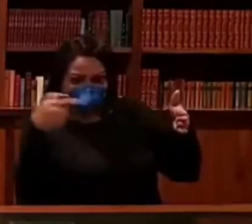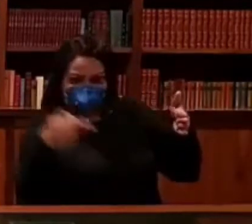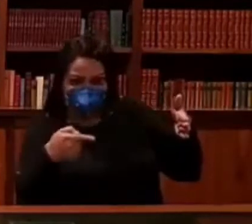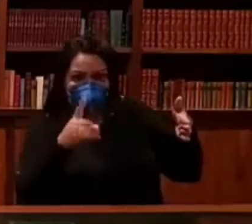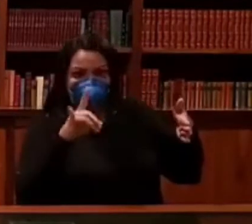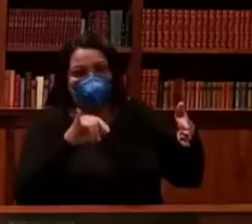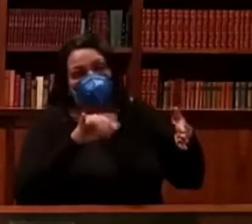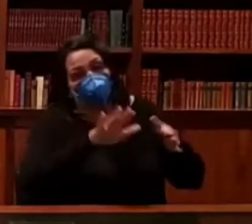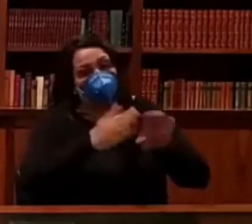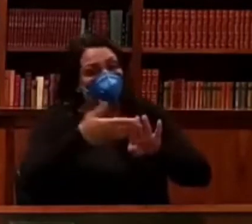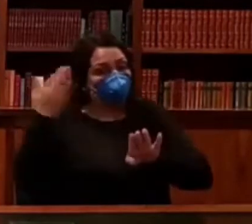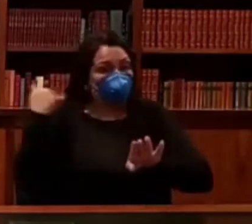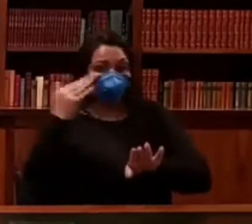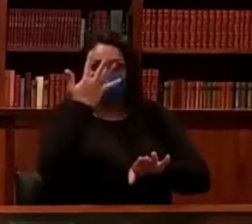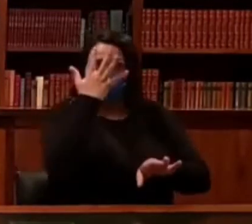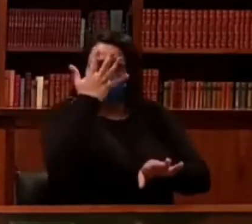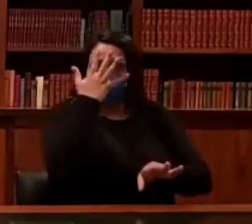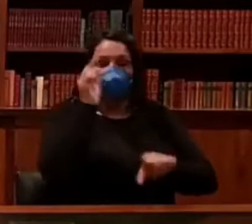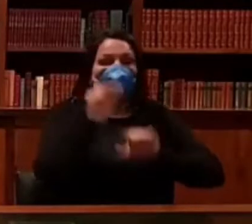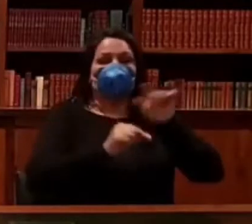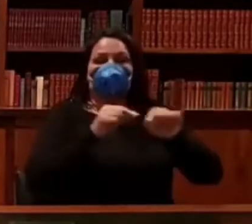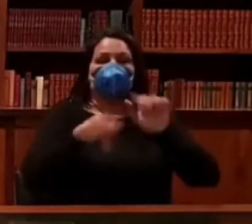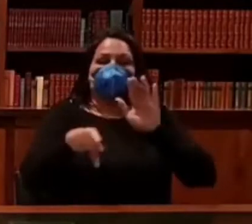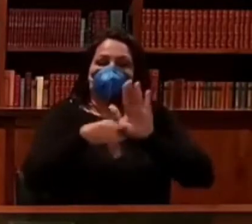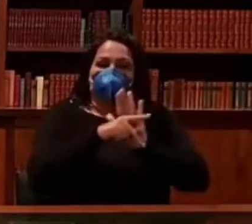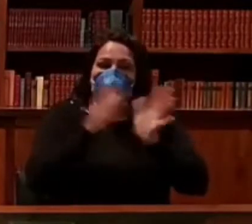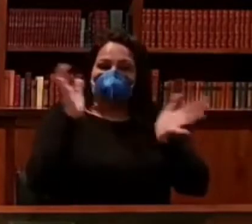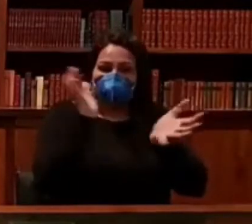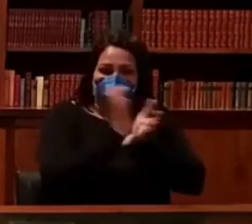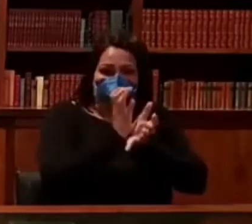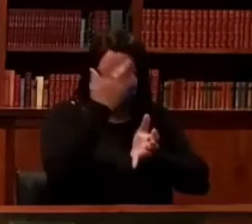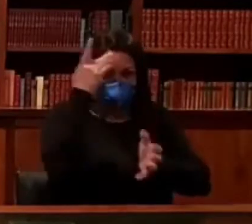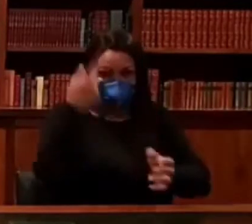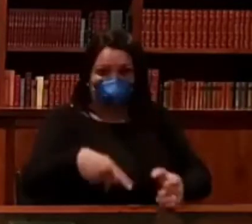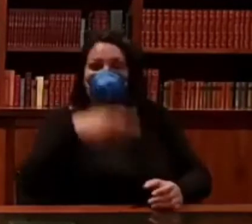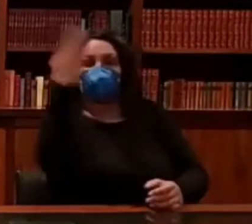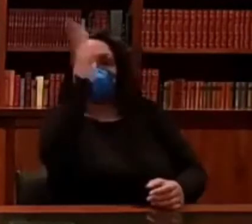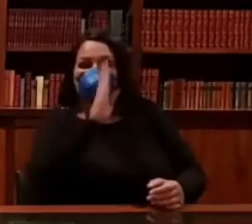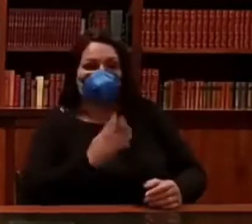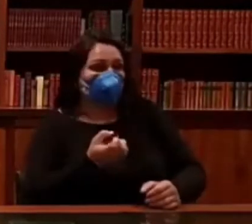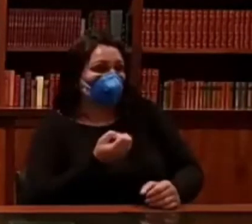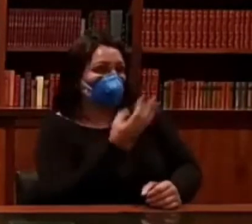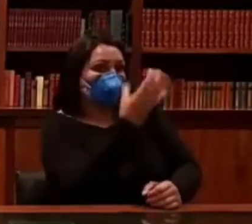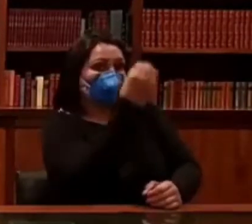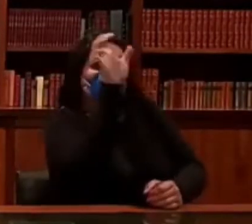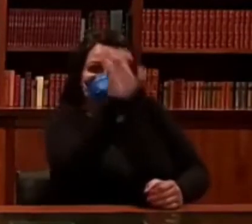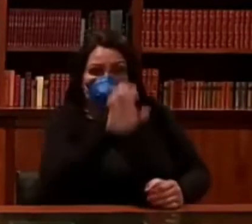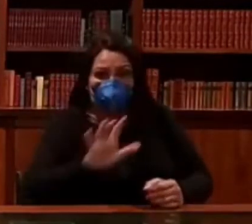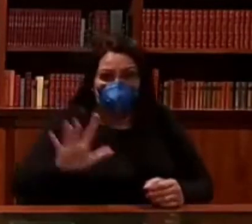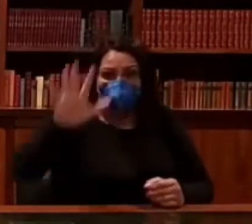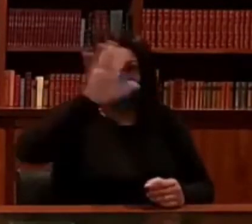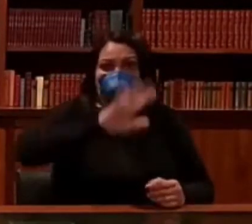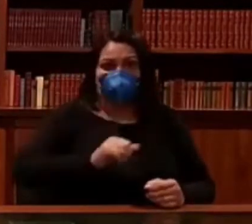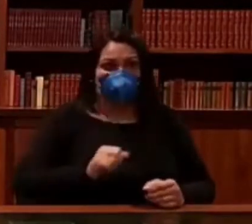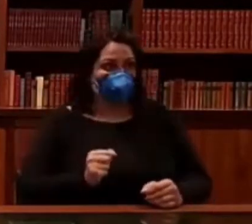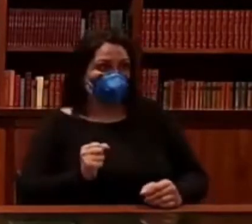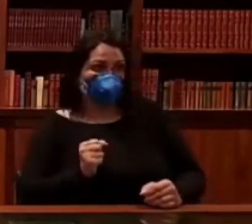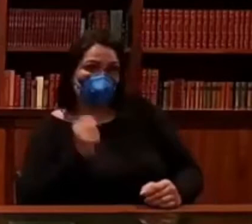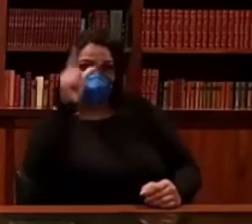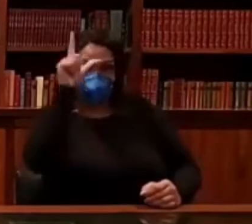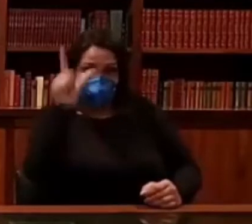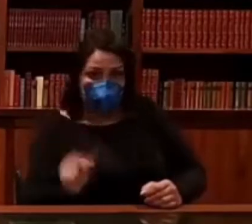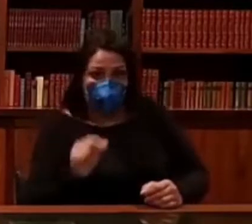o carnaval serviu mais para os brasileiros que foram para a Europa, foram para a Itália. Você ouviu que quase a maioria dos casos